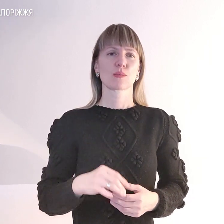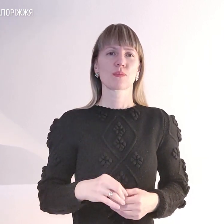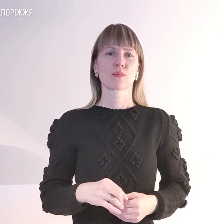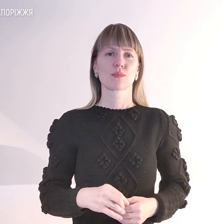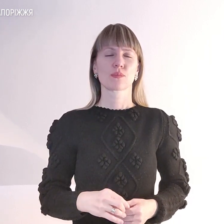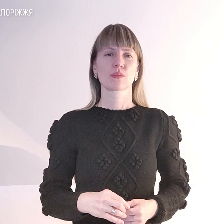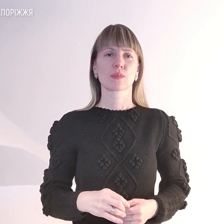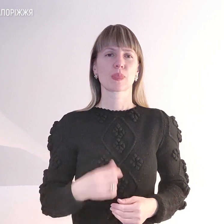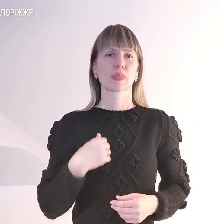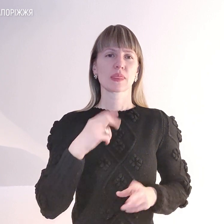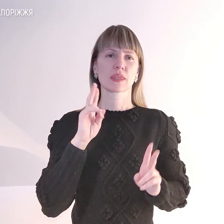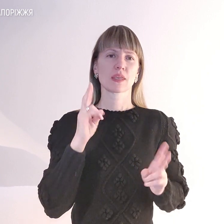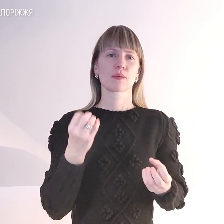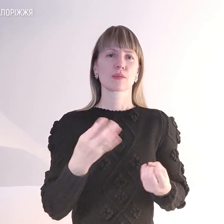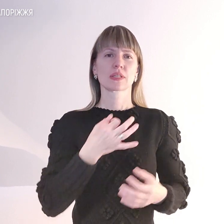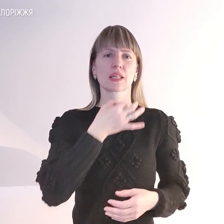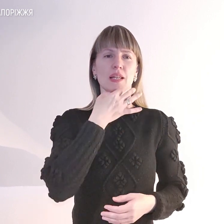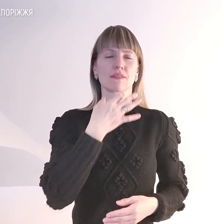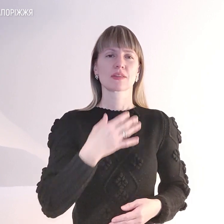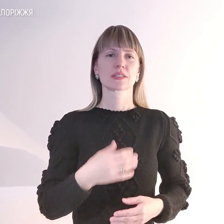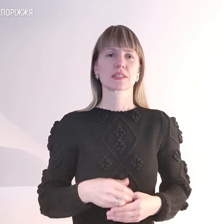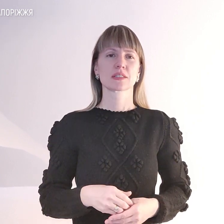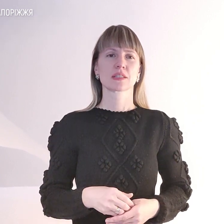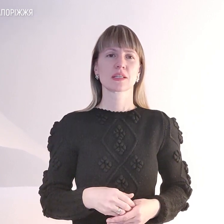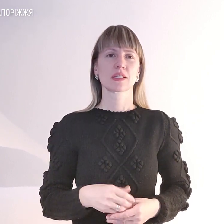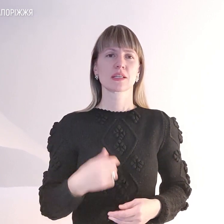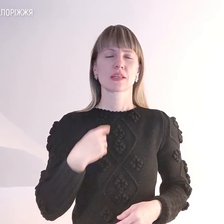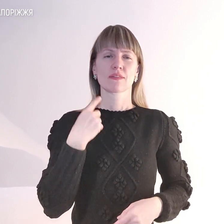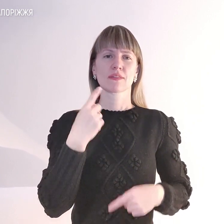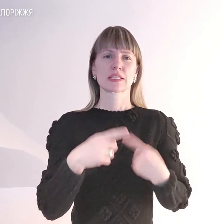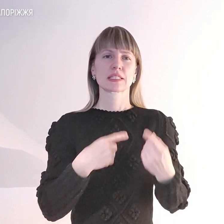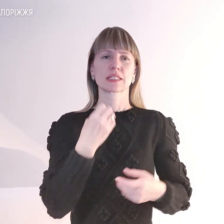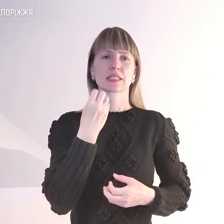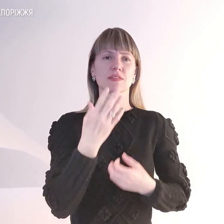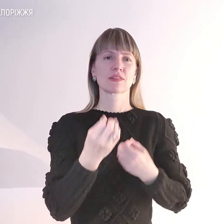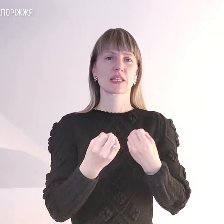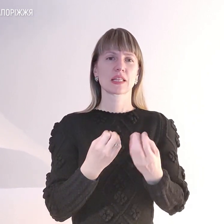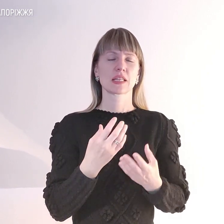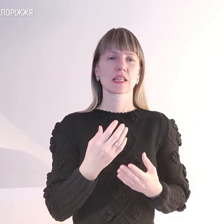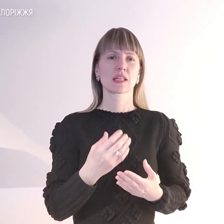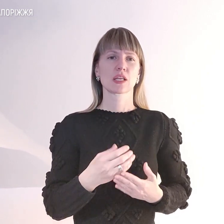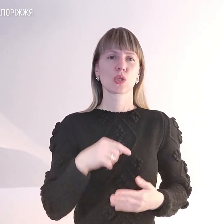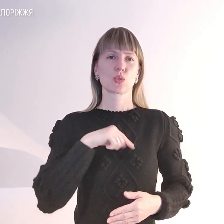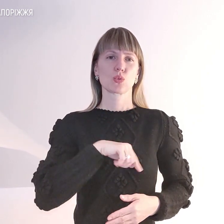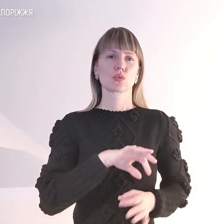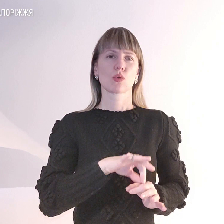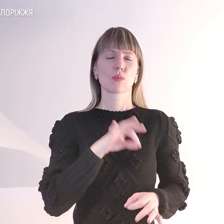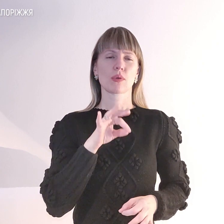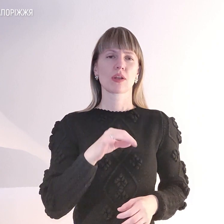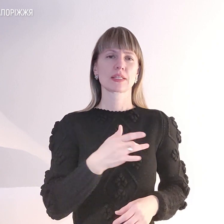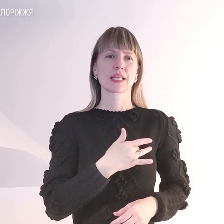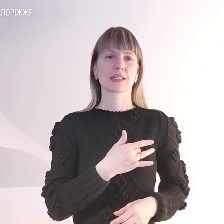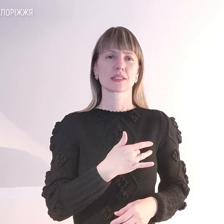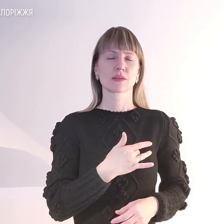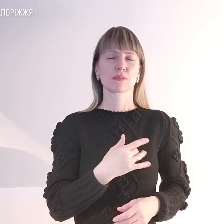Не знаю, просто нравится. Ну, я завжди цвіти, що вибираю серце, тому отак